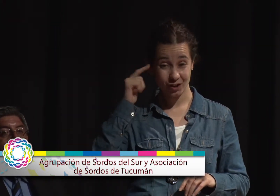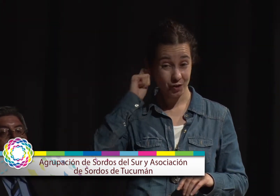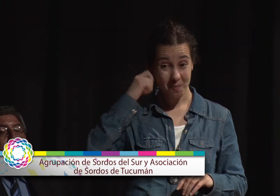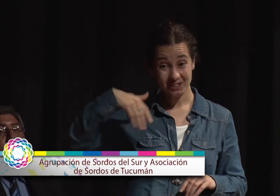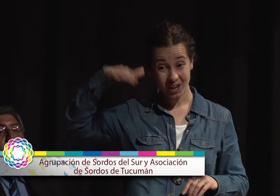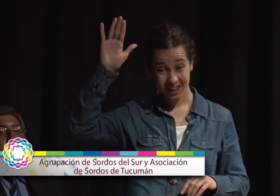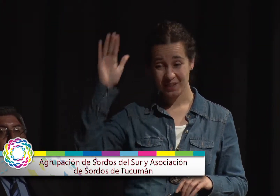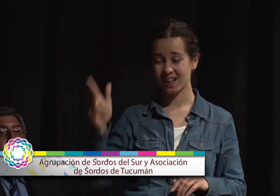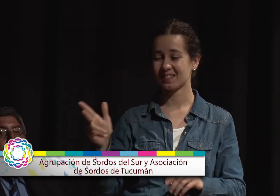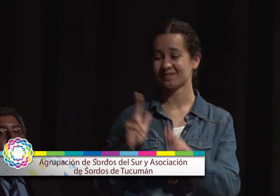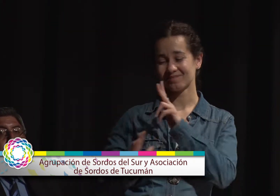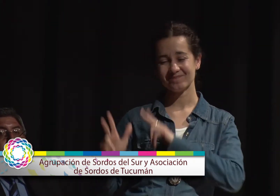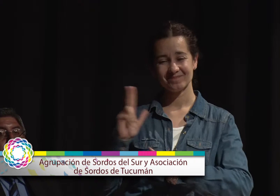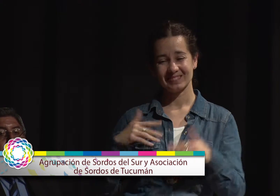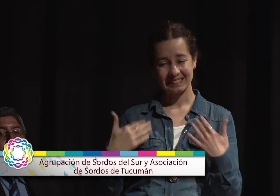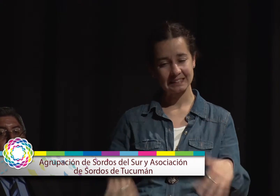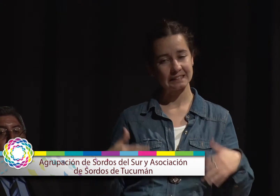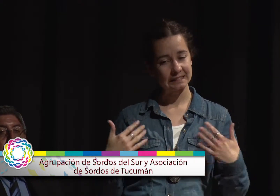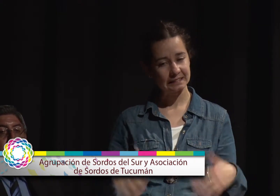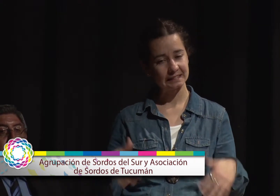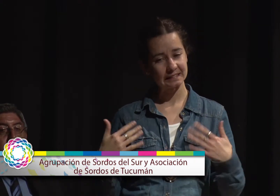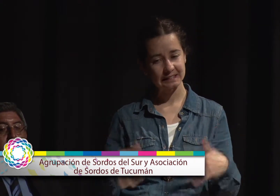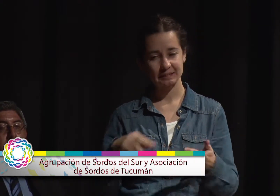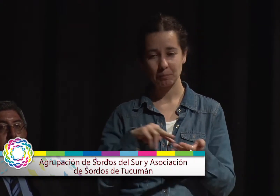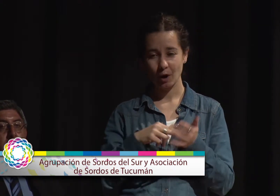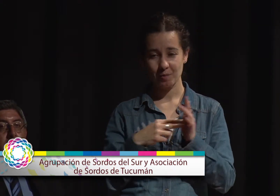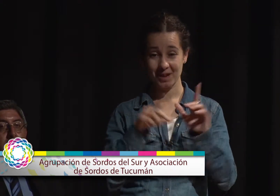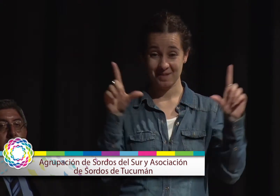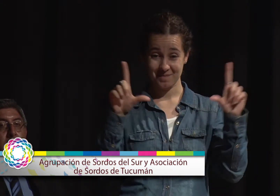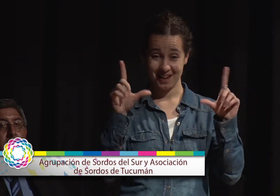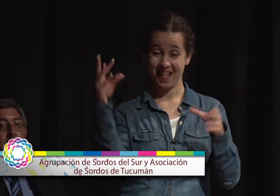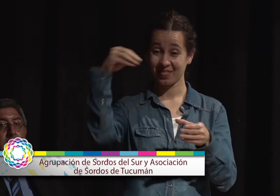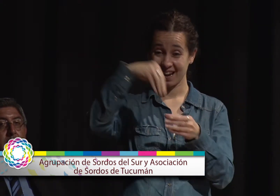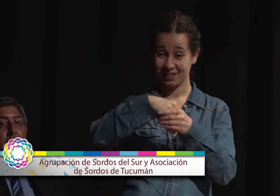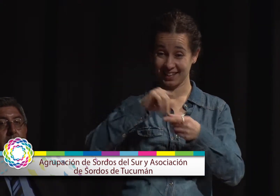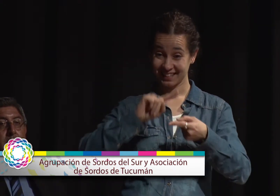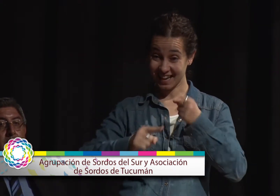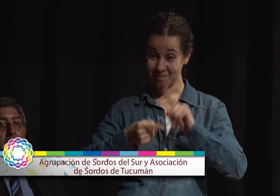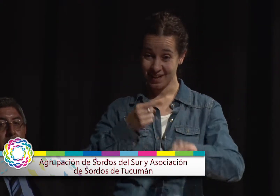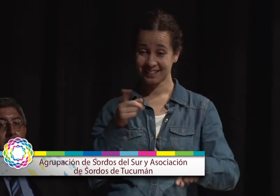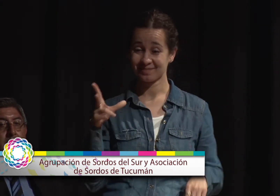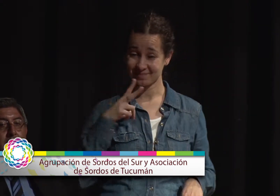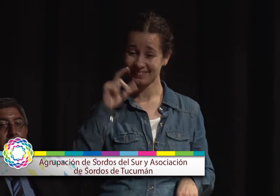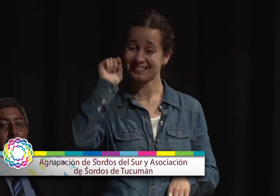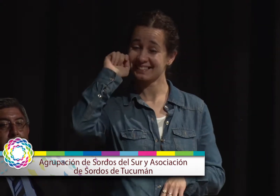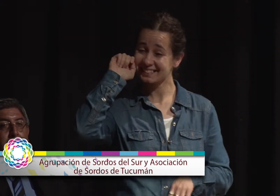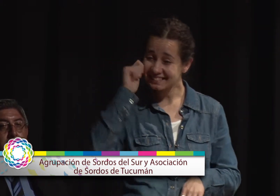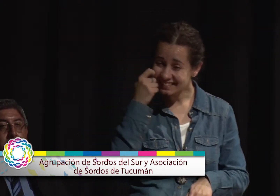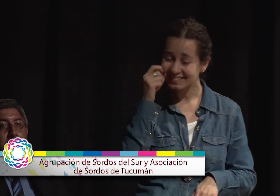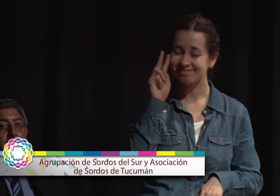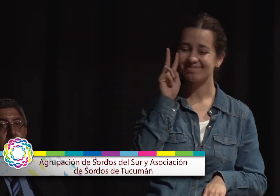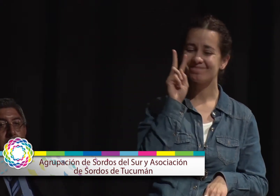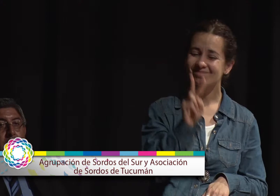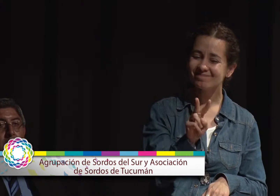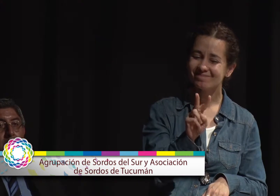quiero decir acerca de la comunidad sorda, lo que me contaron, lo que me dijeron que diga, es el tema que en relación a los intérpretes de la televisión